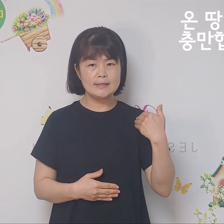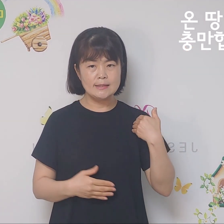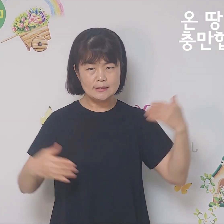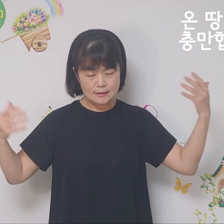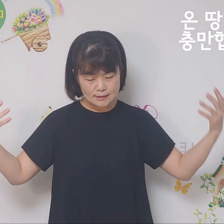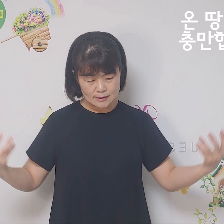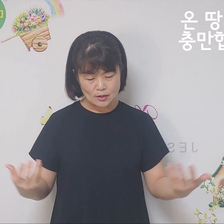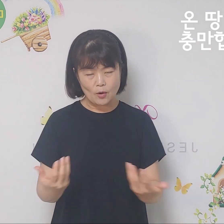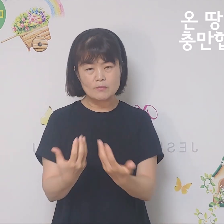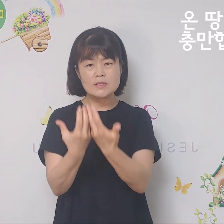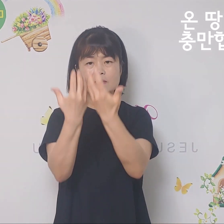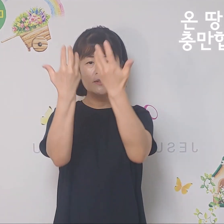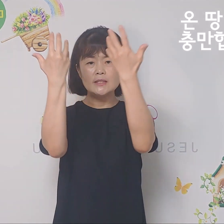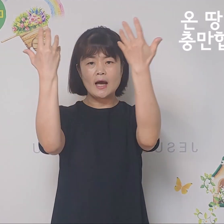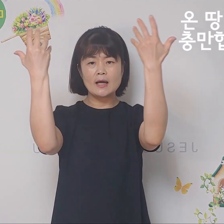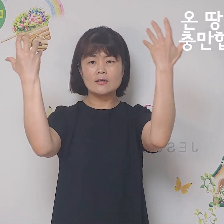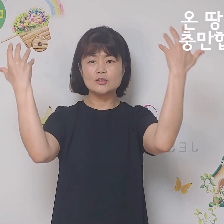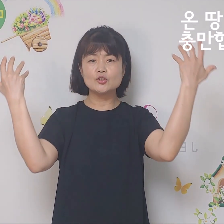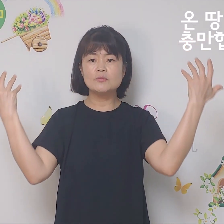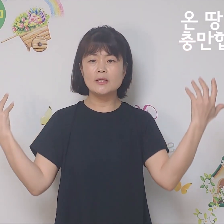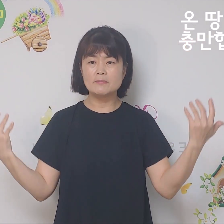가득 넘칩니다. 그걸 충만합니다.